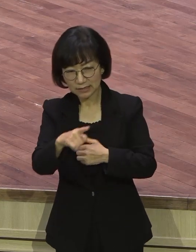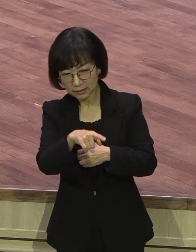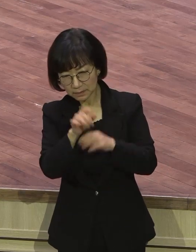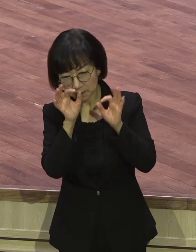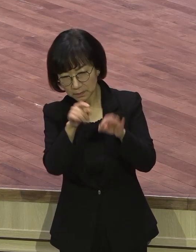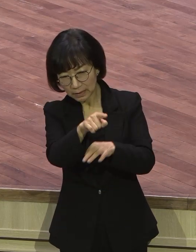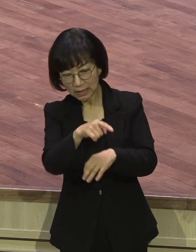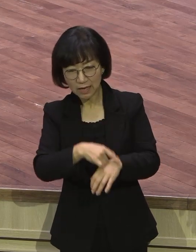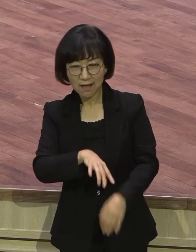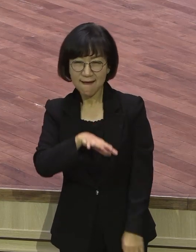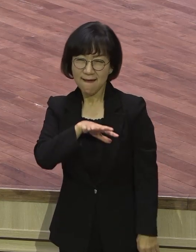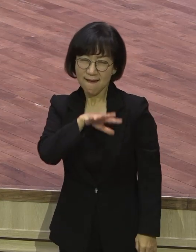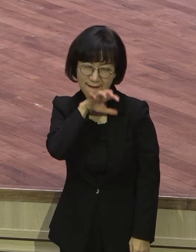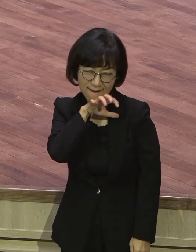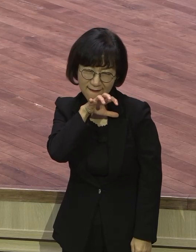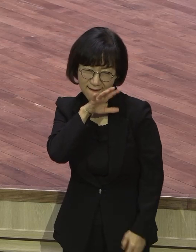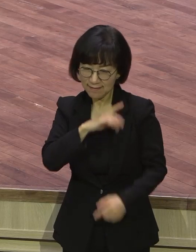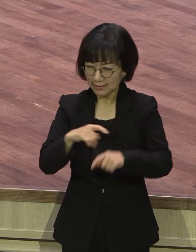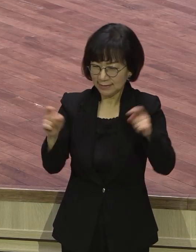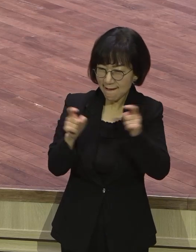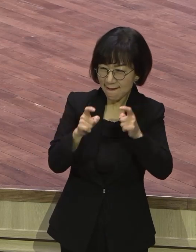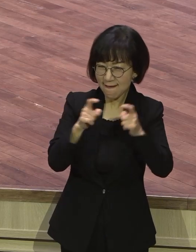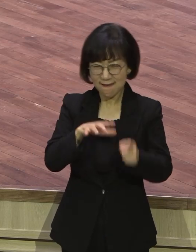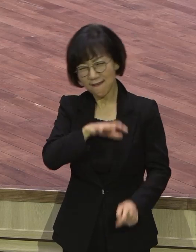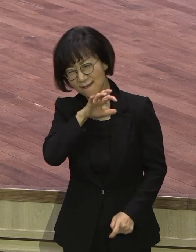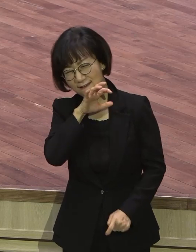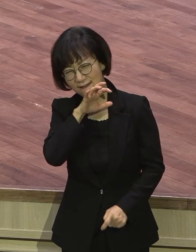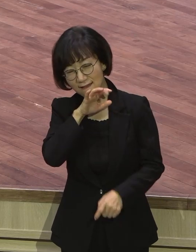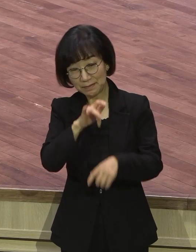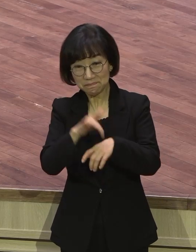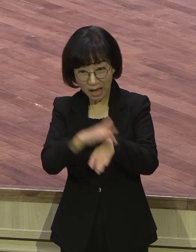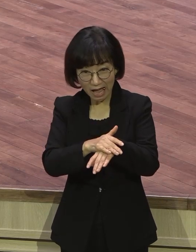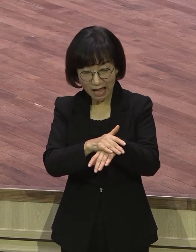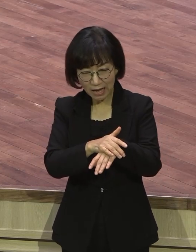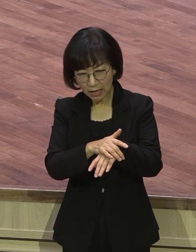엄망하고 막 시비하고 이런 사람을 보면 기도를 하지 않는 사람